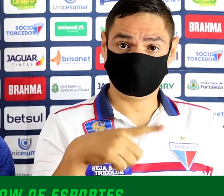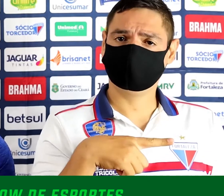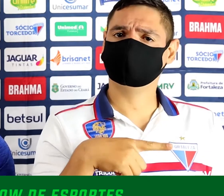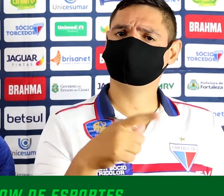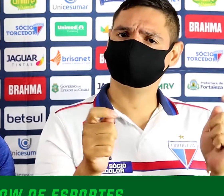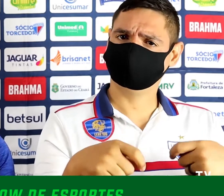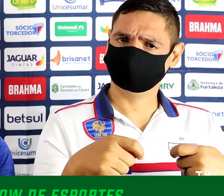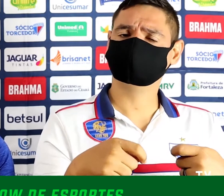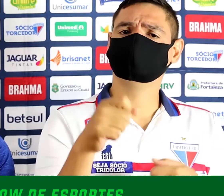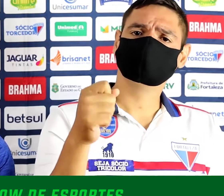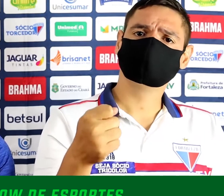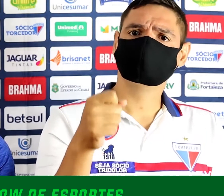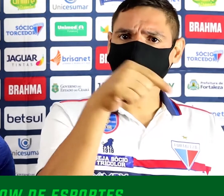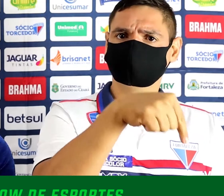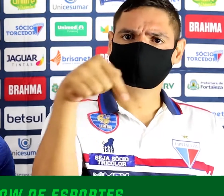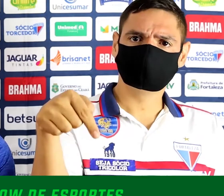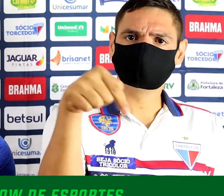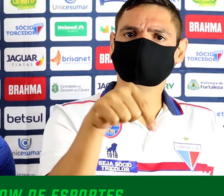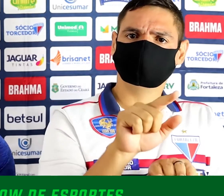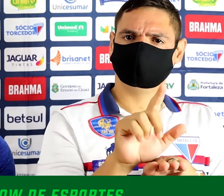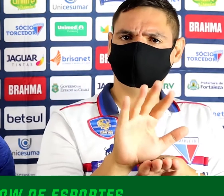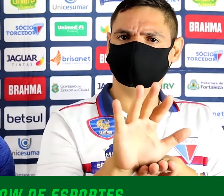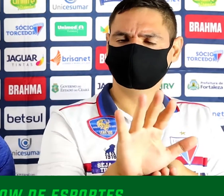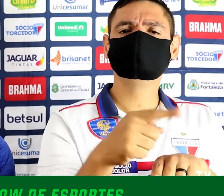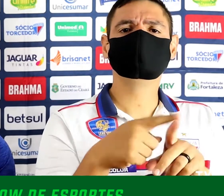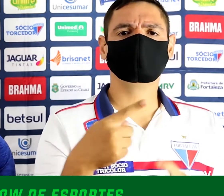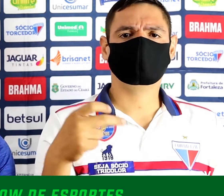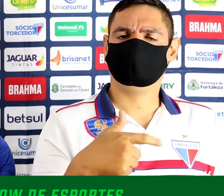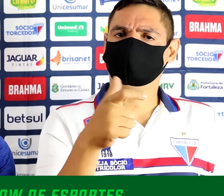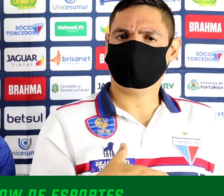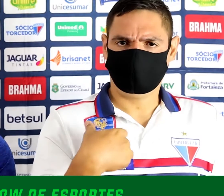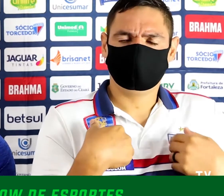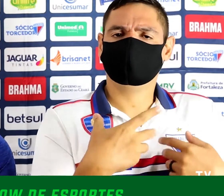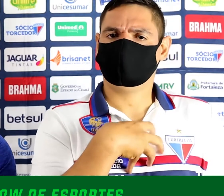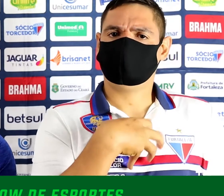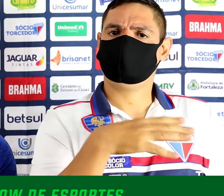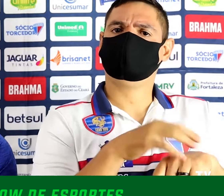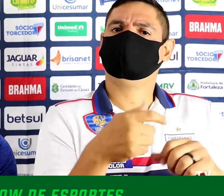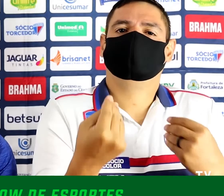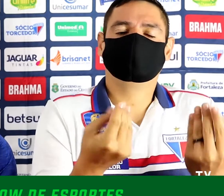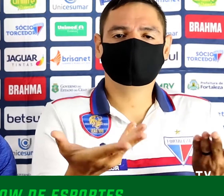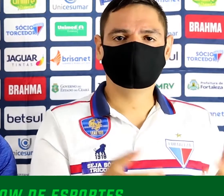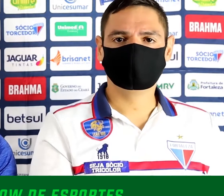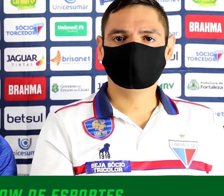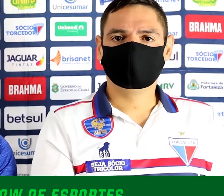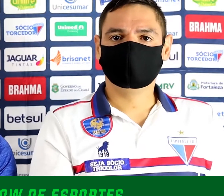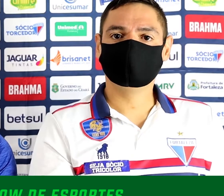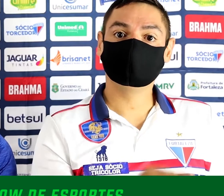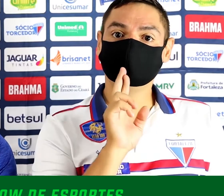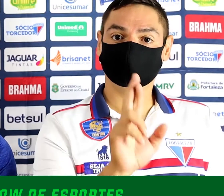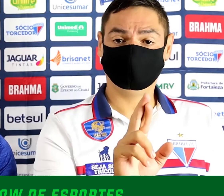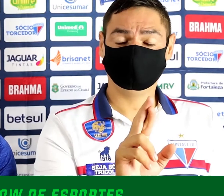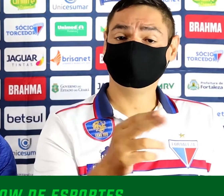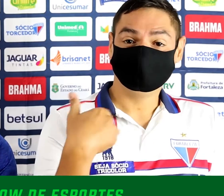3 posições do ataque. Mas em qual delas você se sente mais à vontade para desempenhar algum futebol? Cara, é como eu falei,